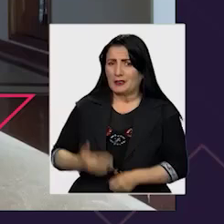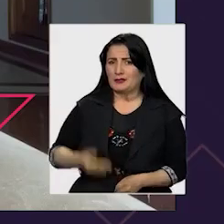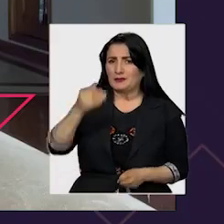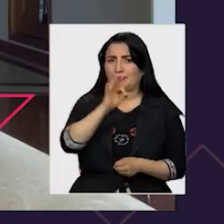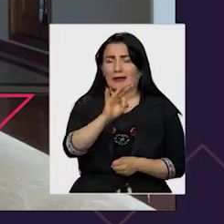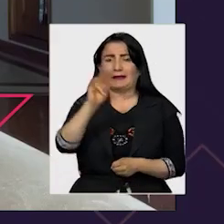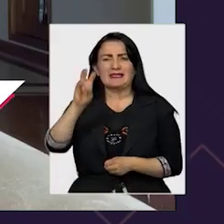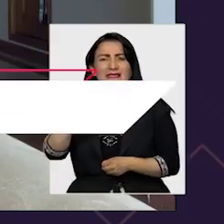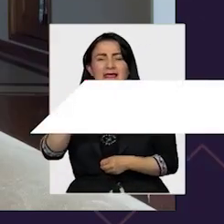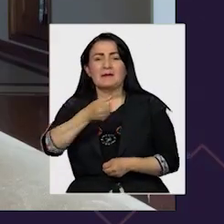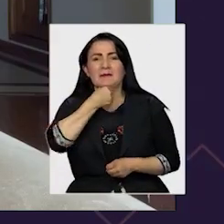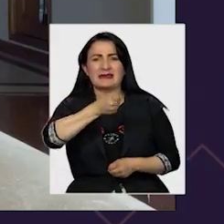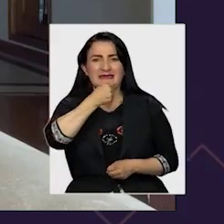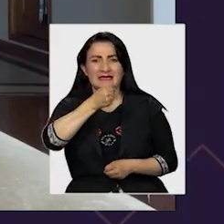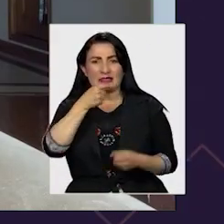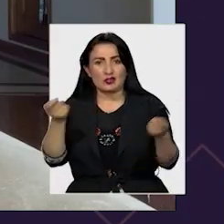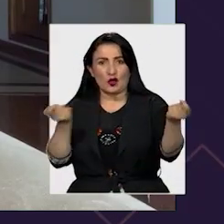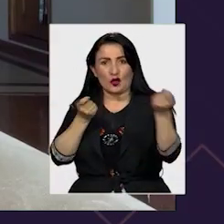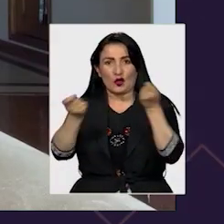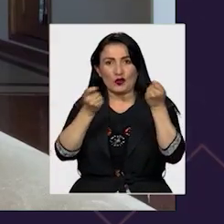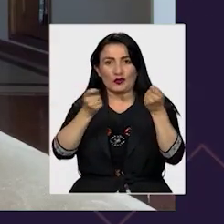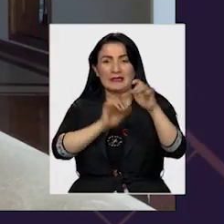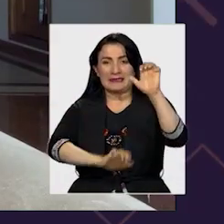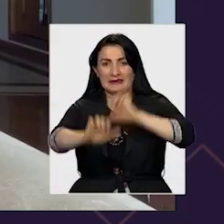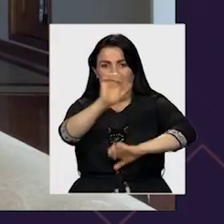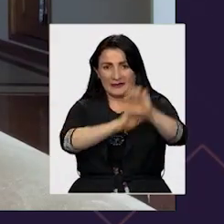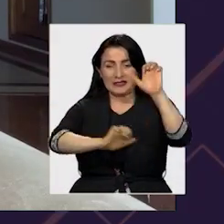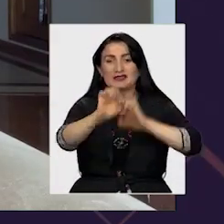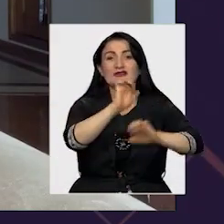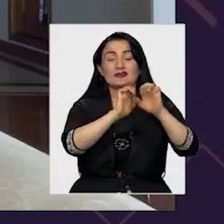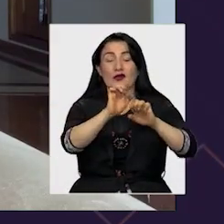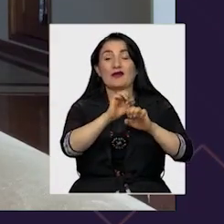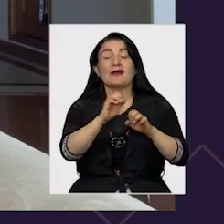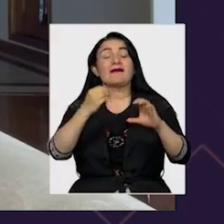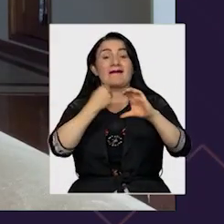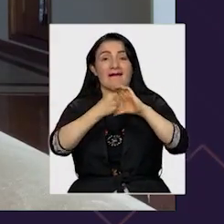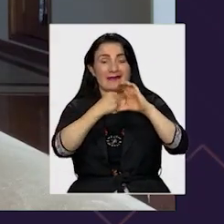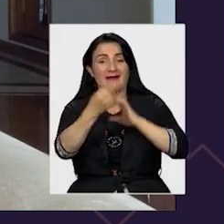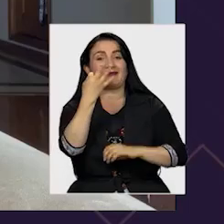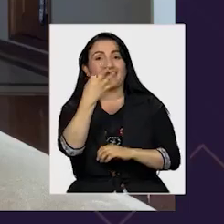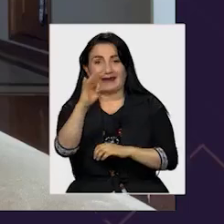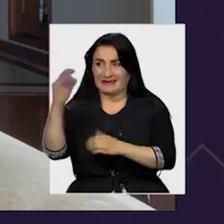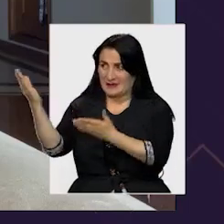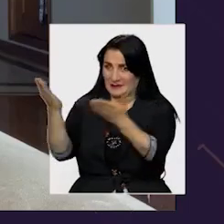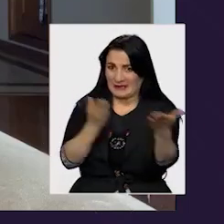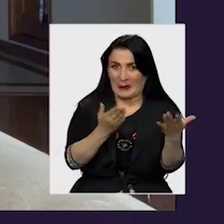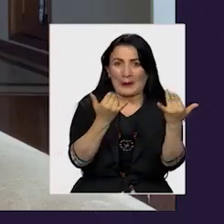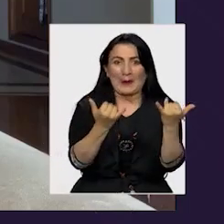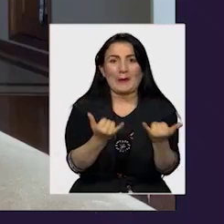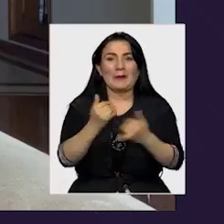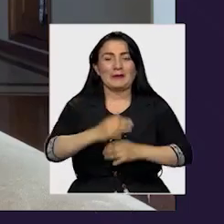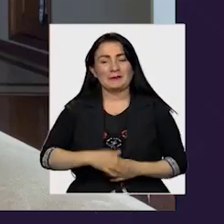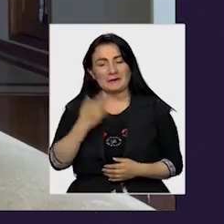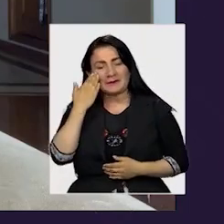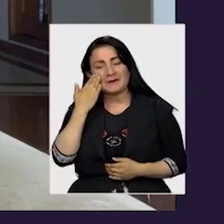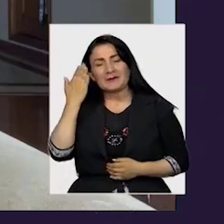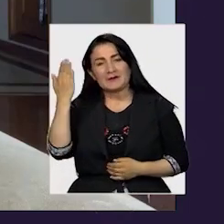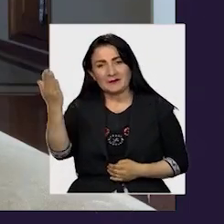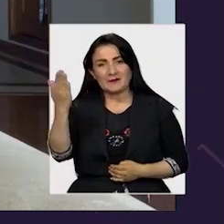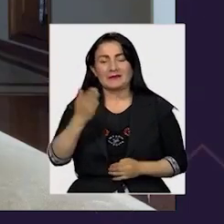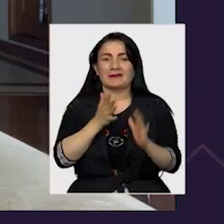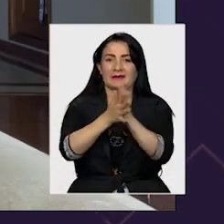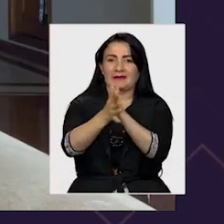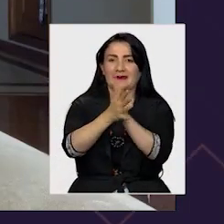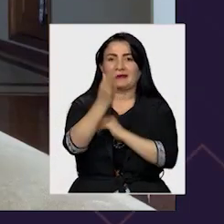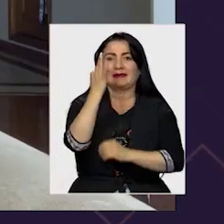de Toma el Control, programa del Defensor del Televidente del Canal 13, es nuestro invitado del día de hoy. Veamos su